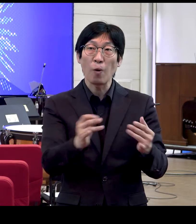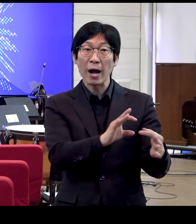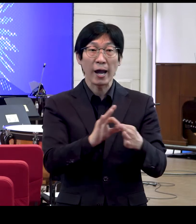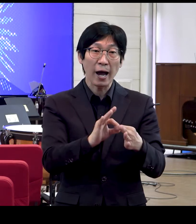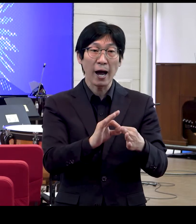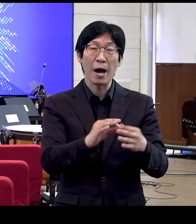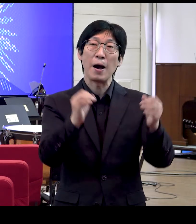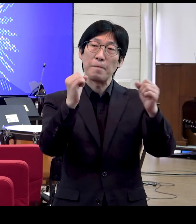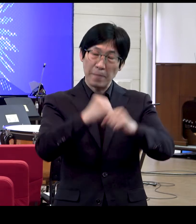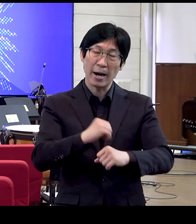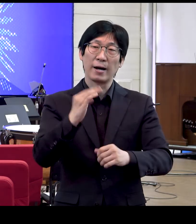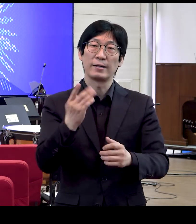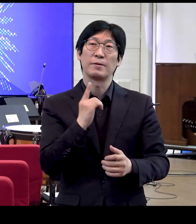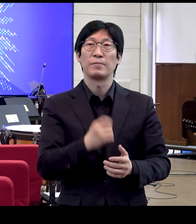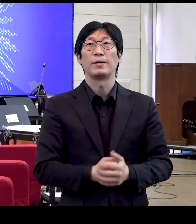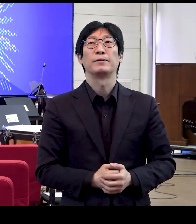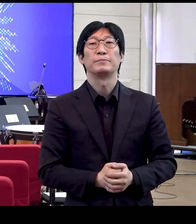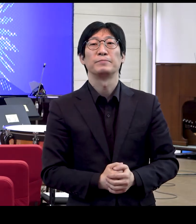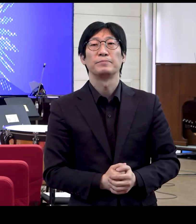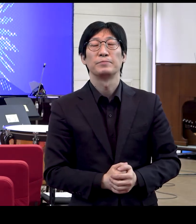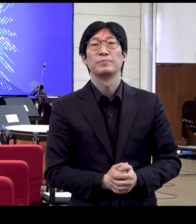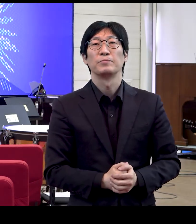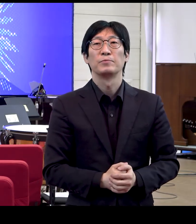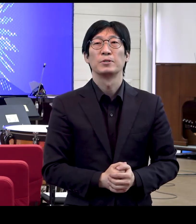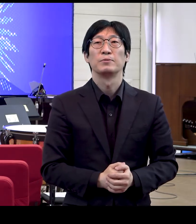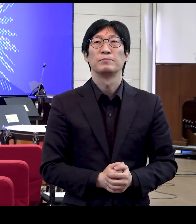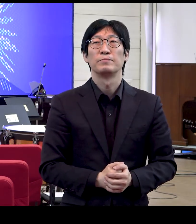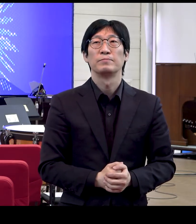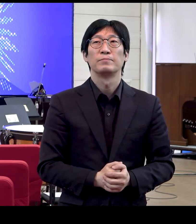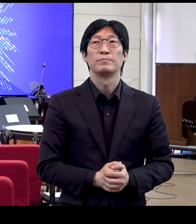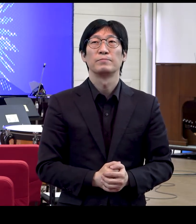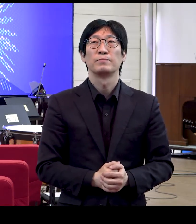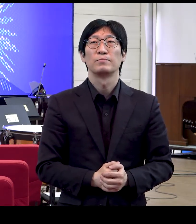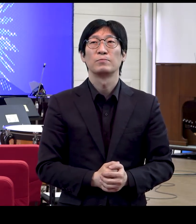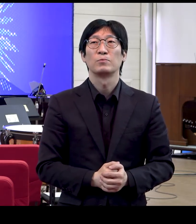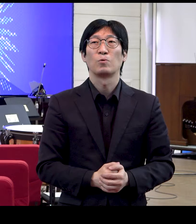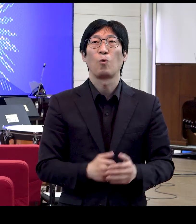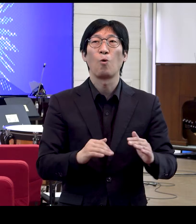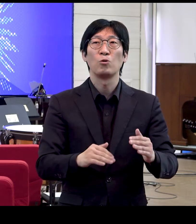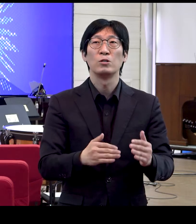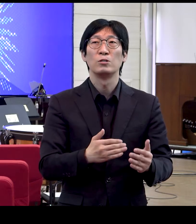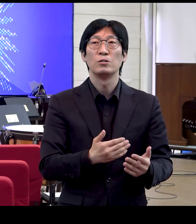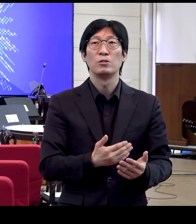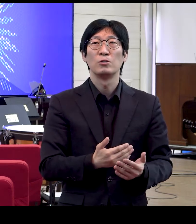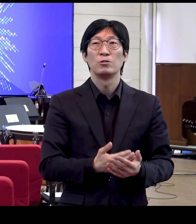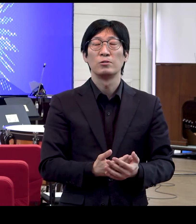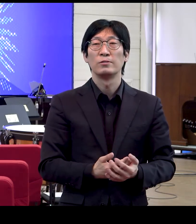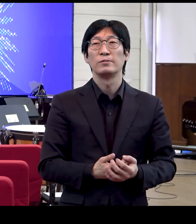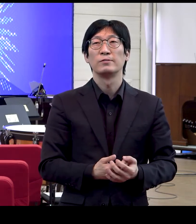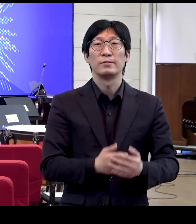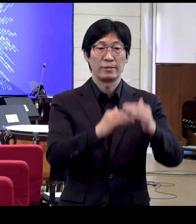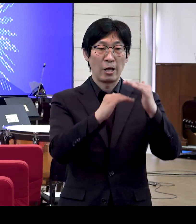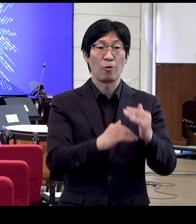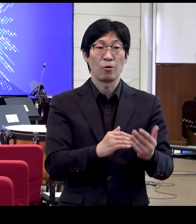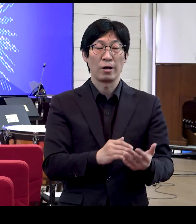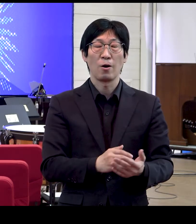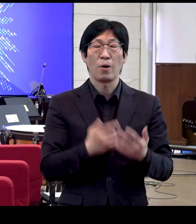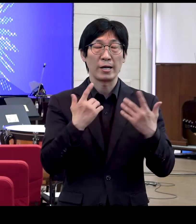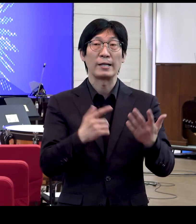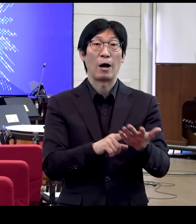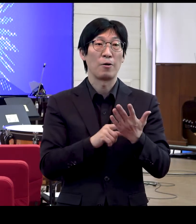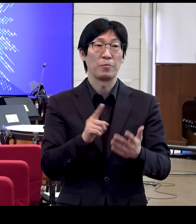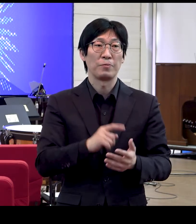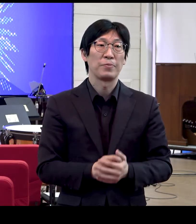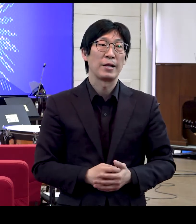하나님이 함께하라고 주신 사람들과의 관계를 망가뜨린다. 오늘 말씀에 정말 너무 리얼하게 나오고 있는